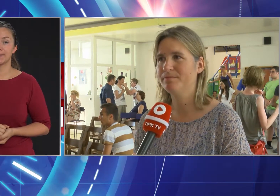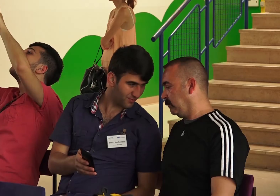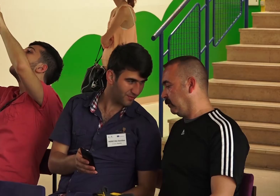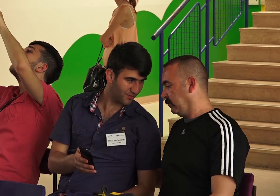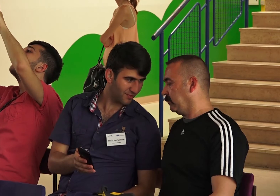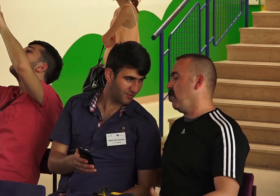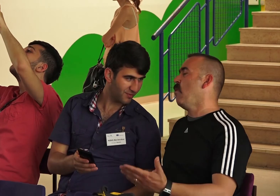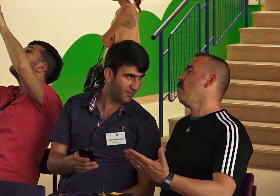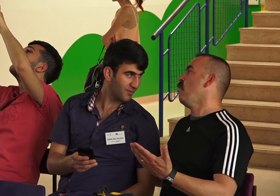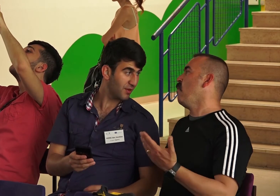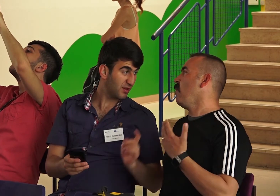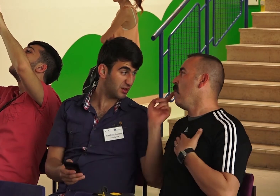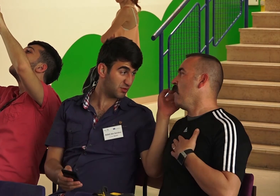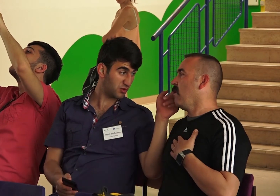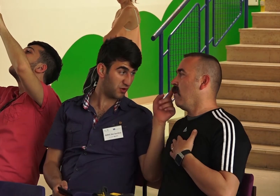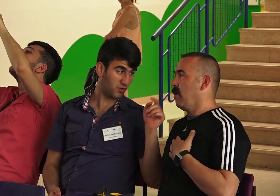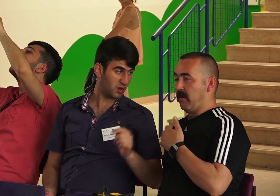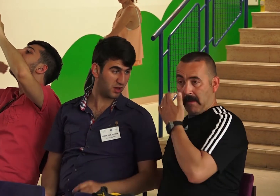naučili.